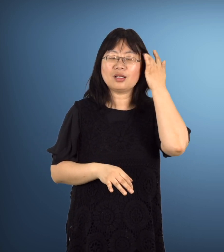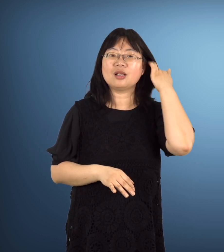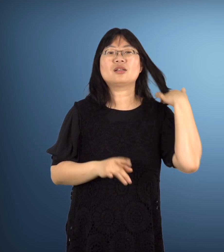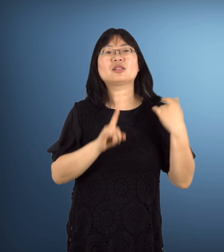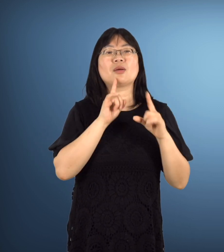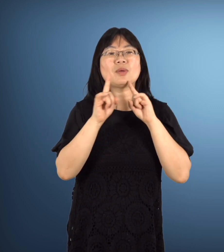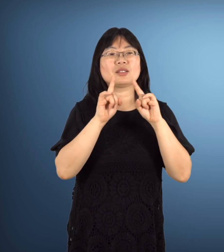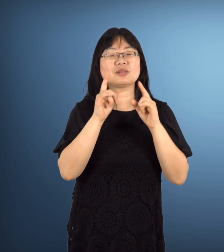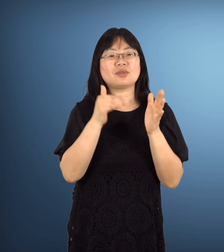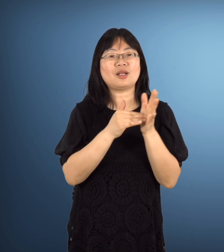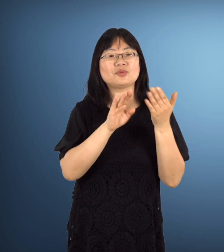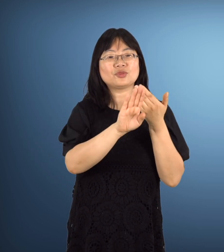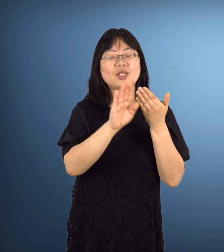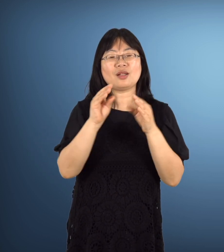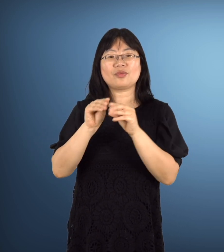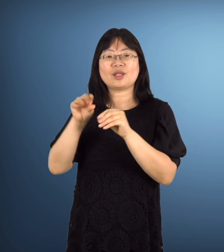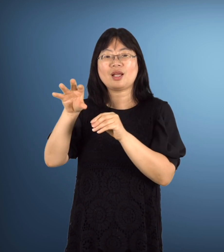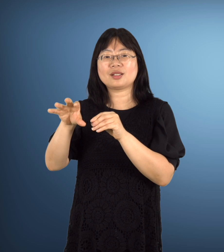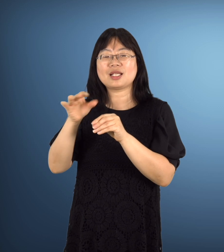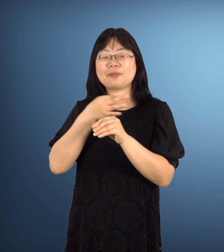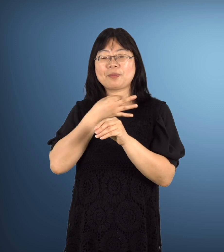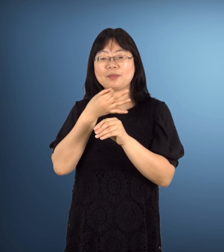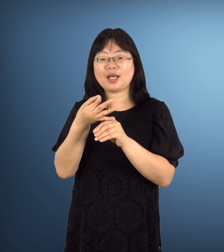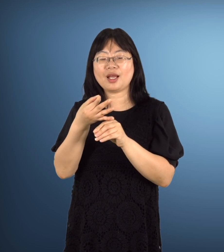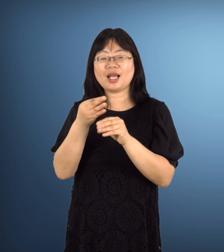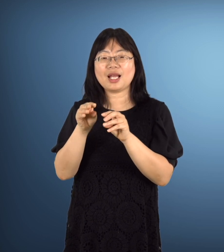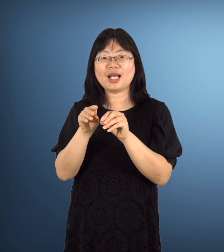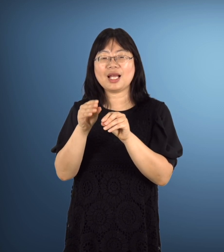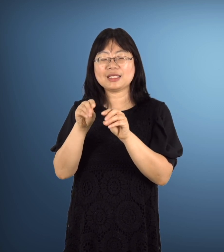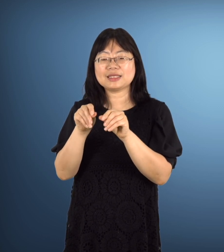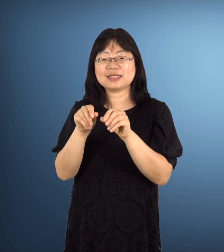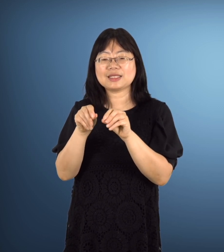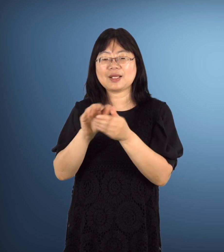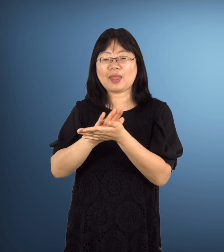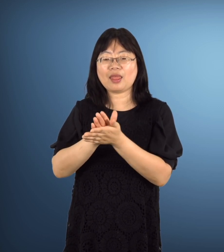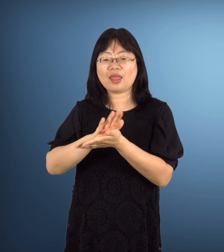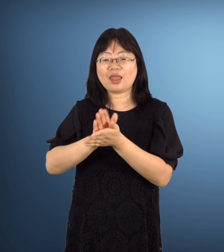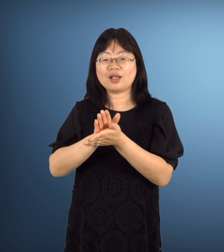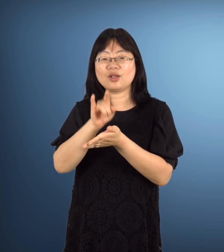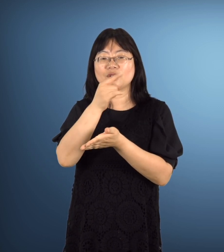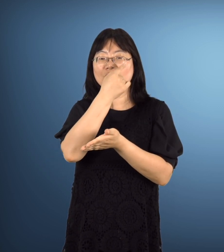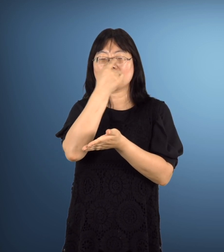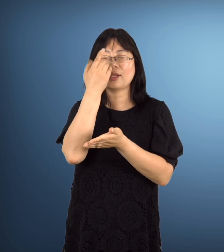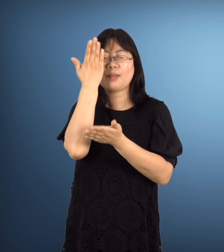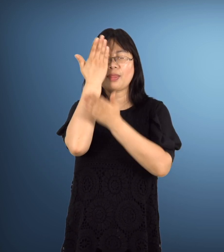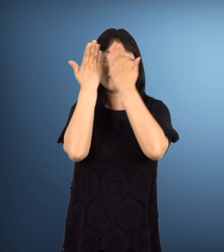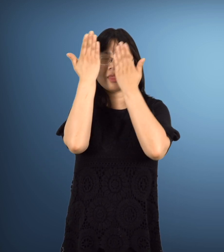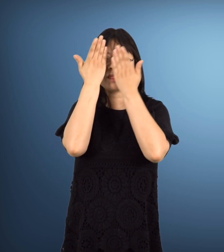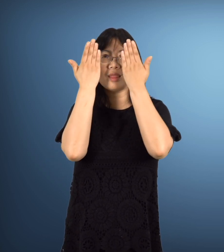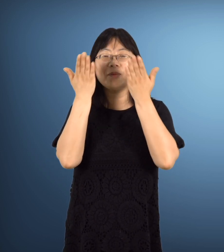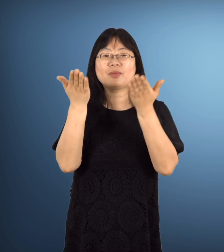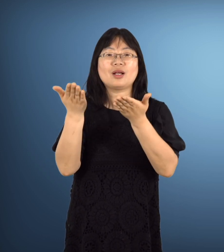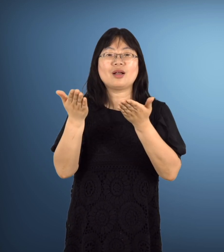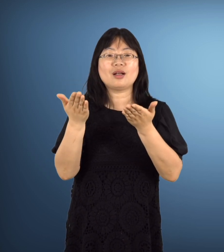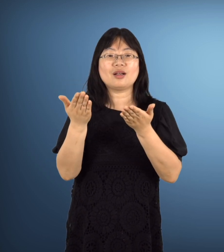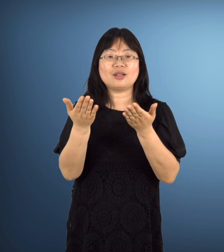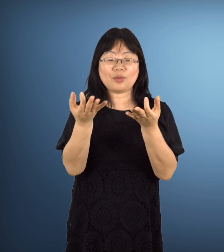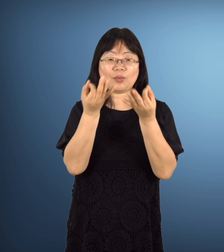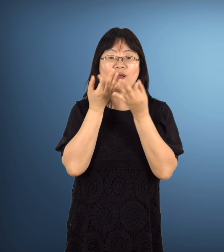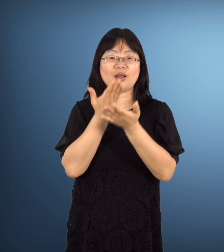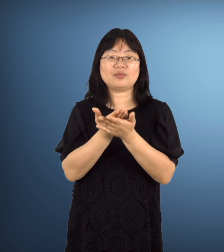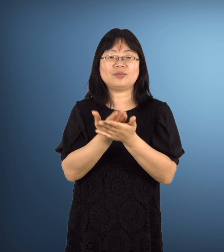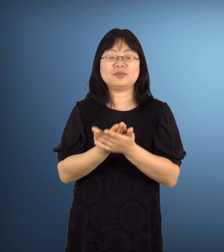이 말씀을 하시고 땅에 침을 뱉어 진흙을 이겨 그의 눈에 바르시고. 자, 앞을 좀